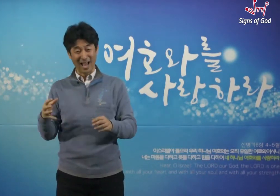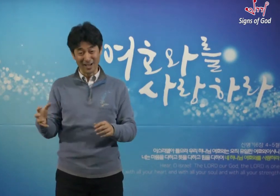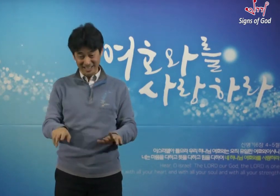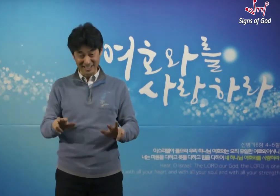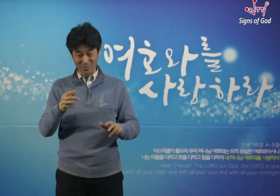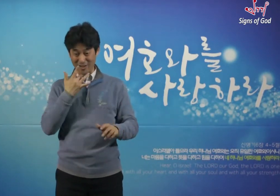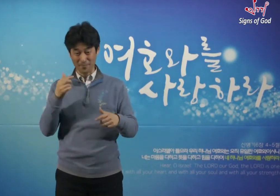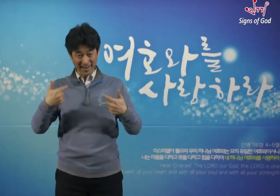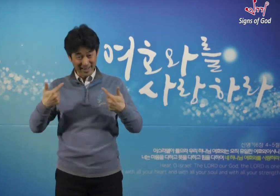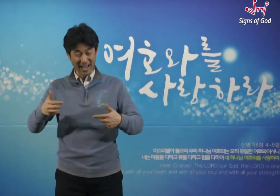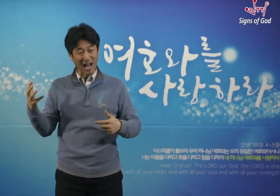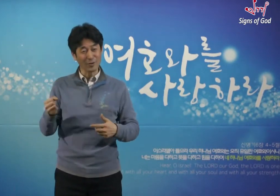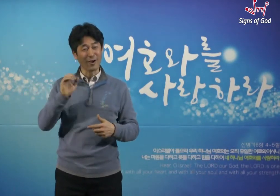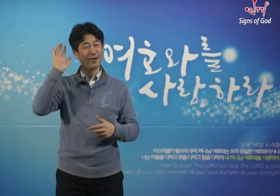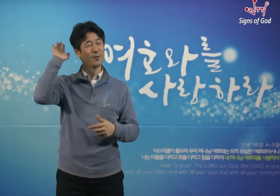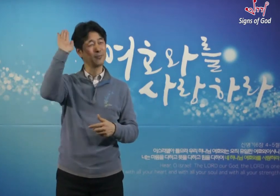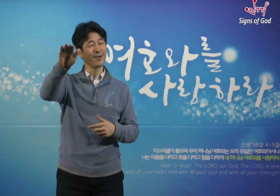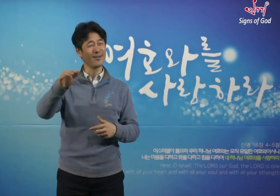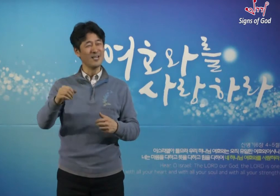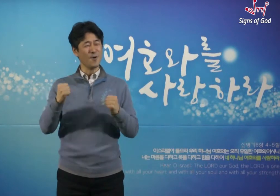언제까지 이 하루 매주